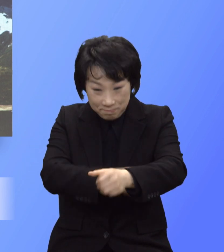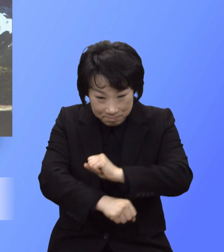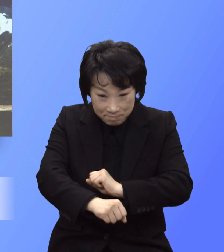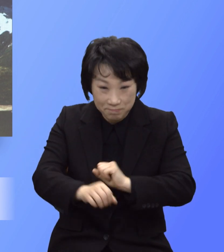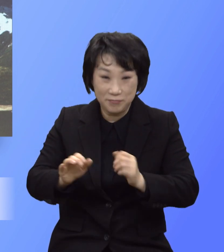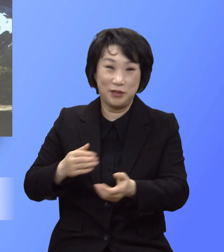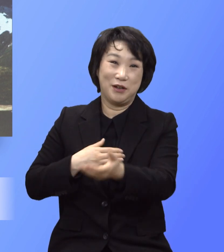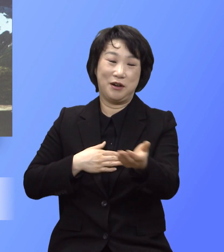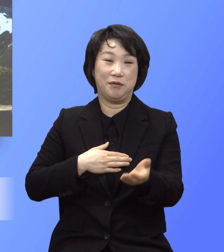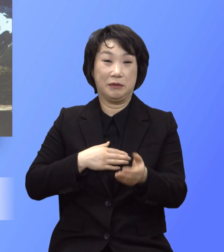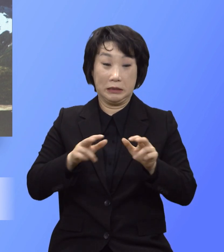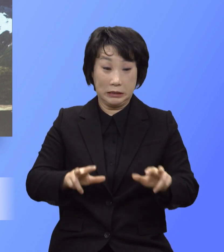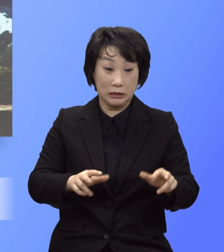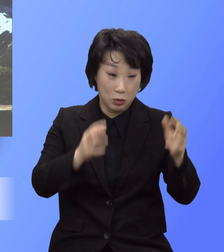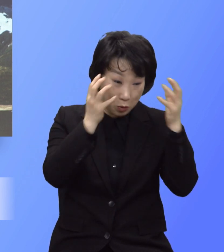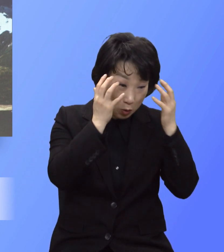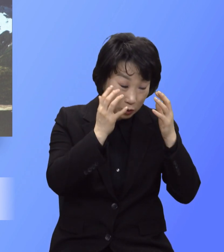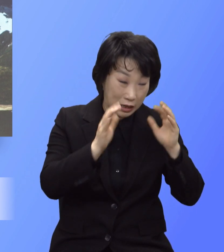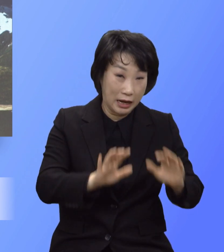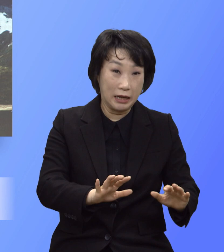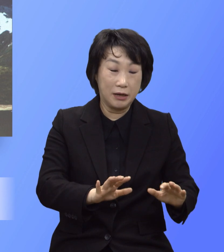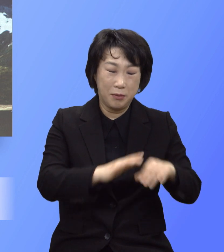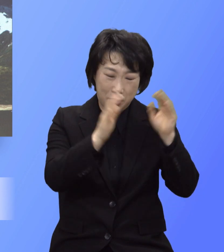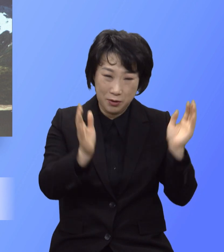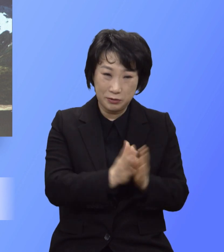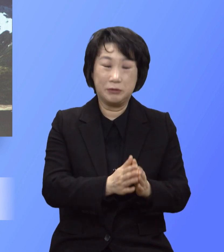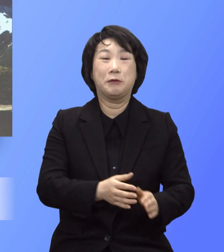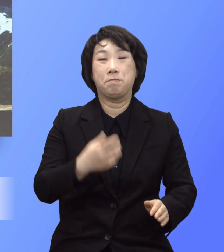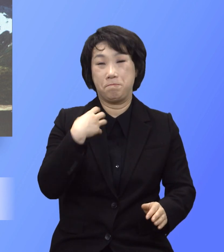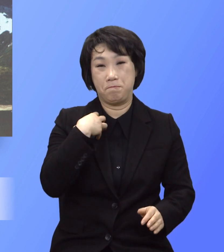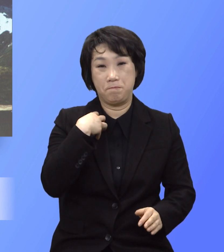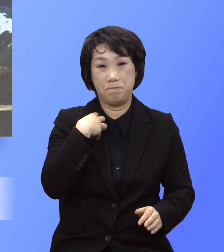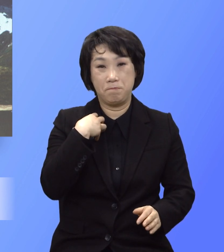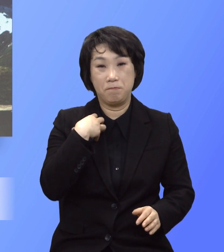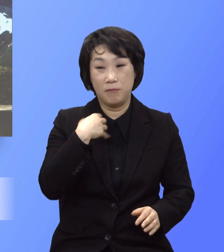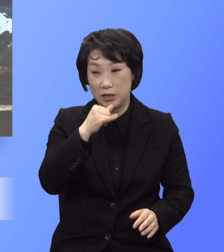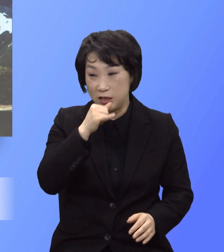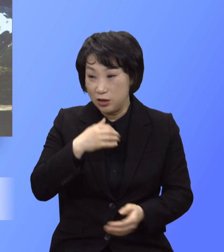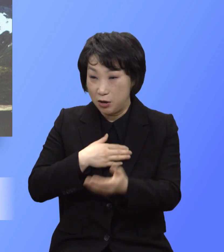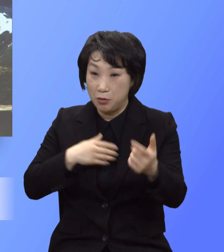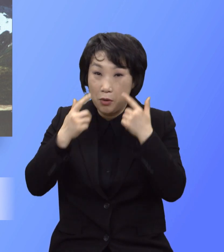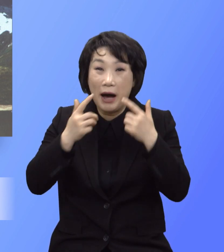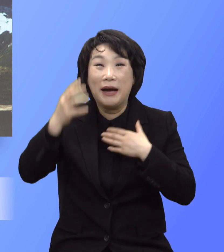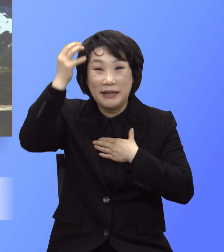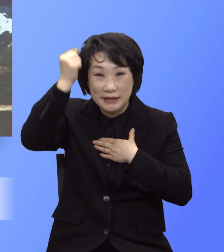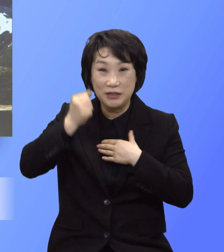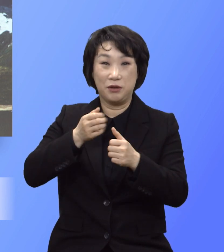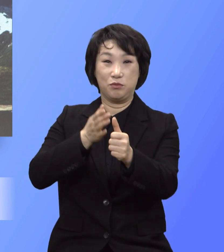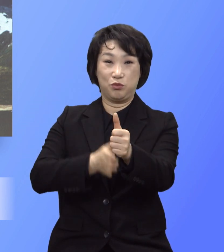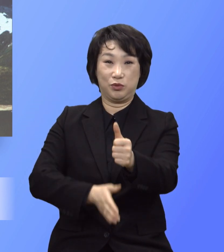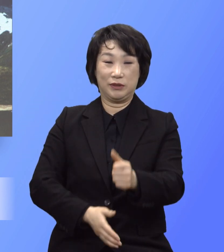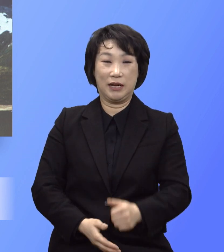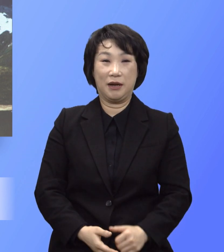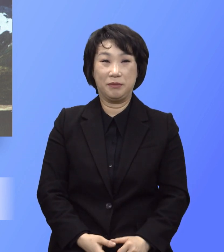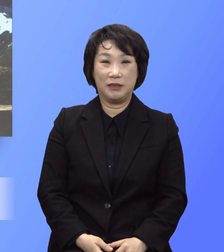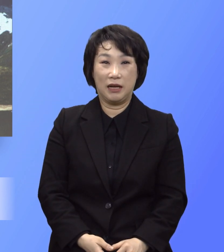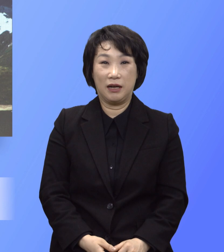적극적으로 현재의 고난에 자원하는 자가 있음을 분명히 알아야 된다 이